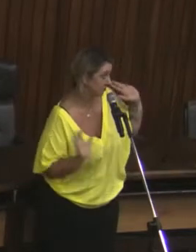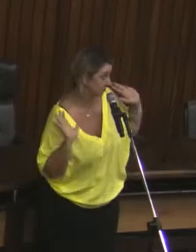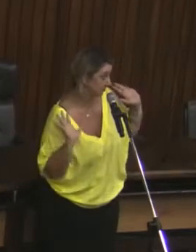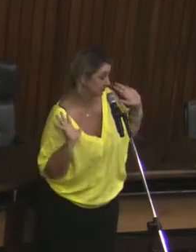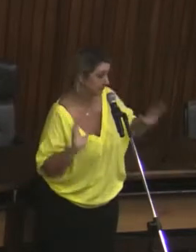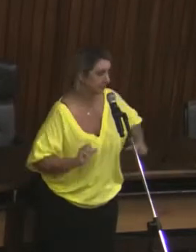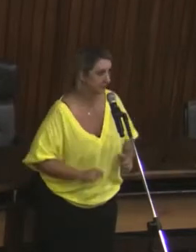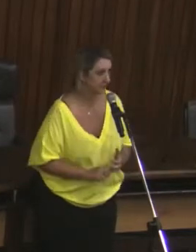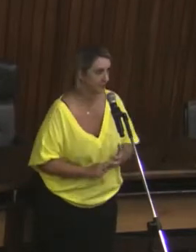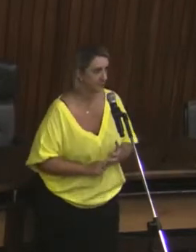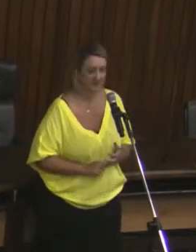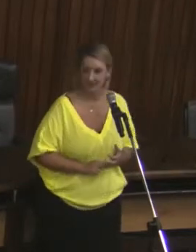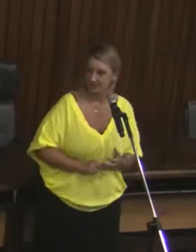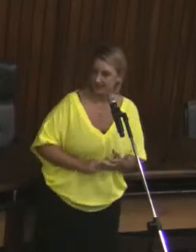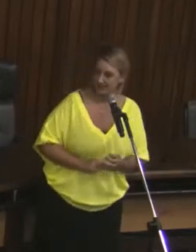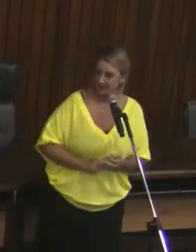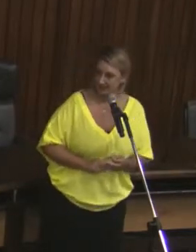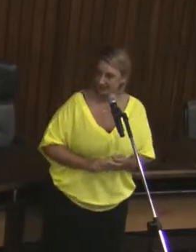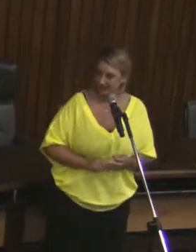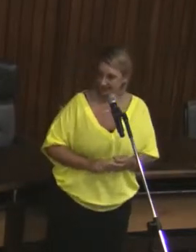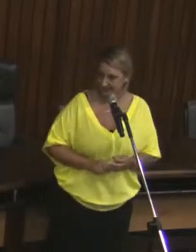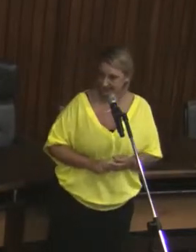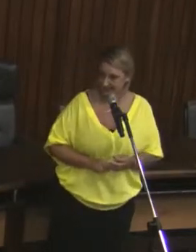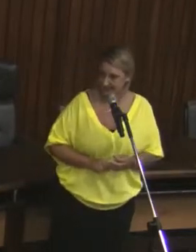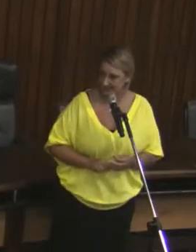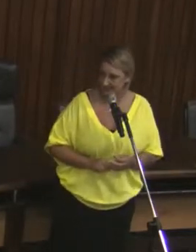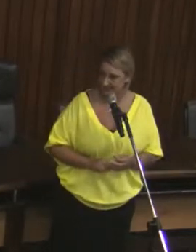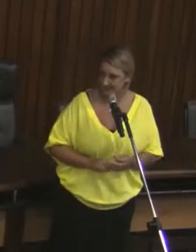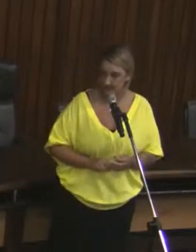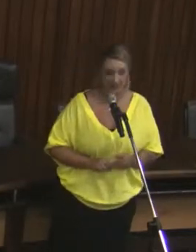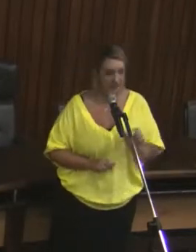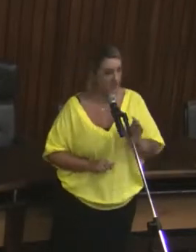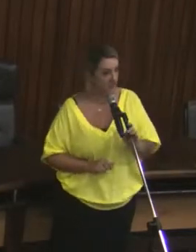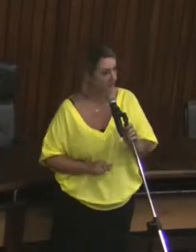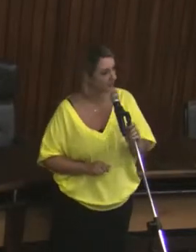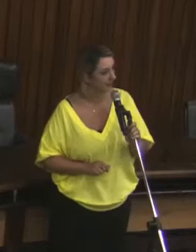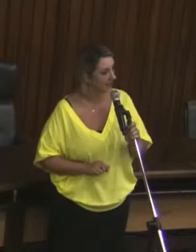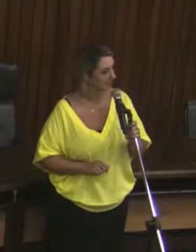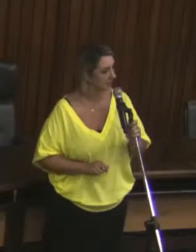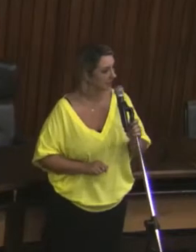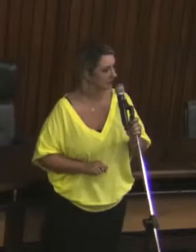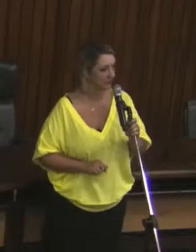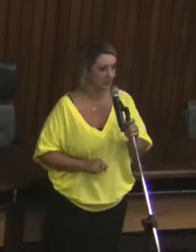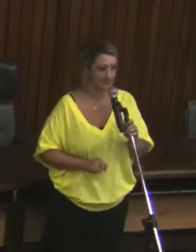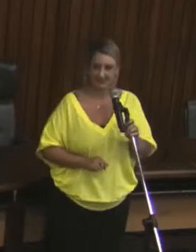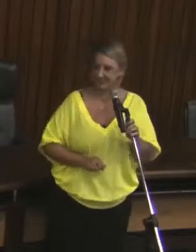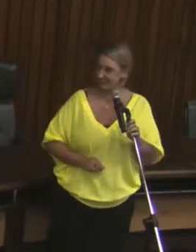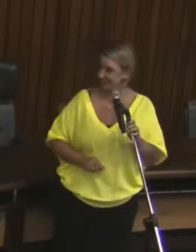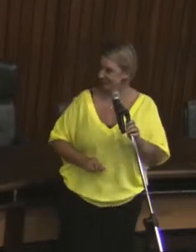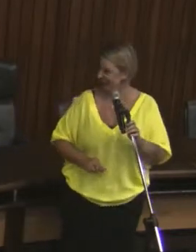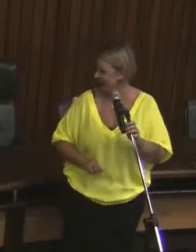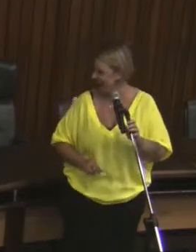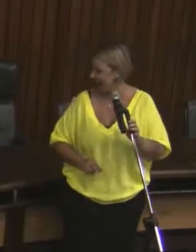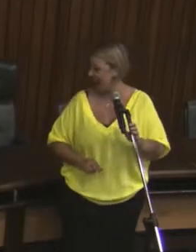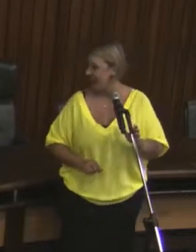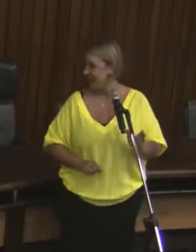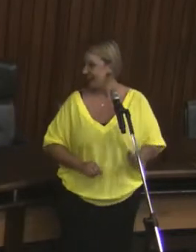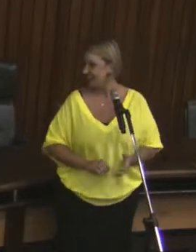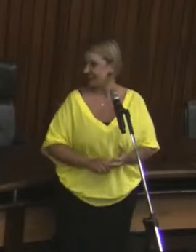não prometo. Já tinha... interrompendo de novo, eu fui... Gente, ele não para. Não, hoje Olha. não. Eu fui no INES esse